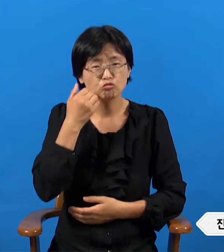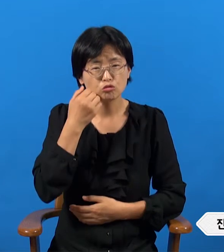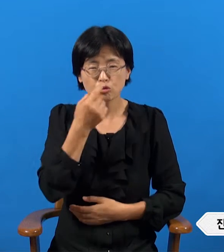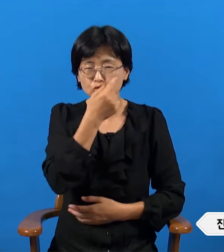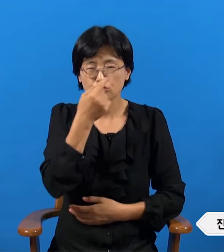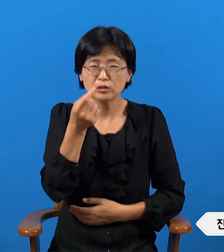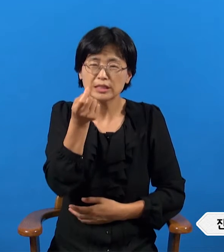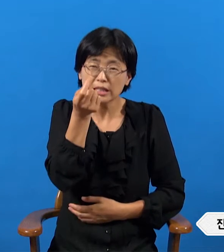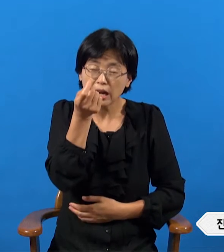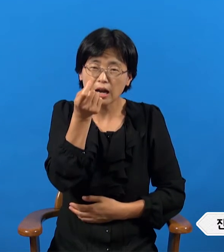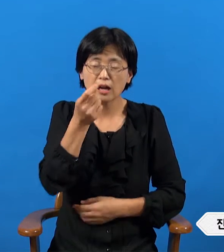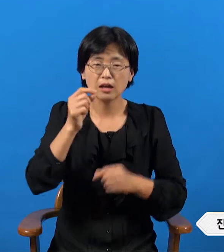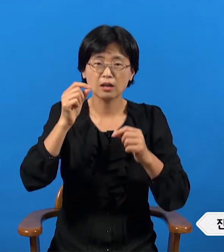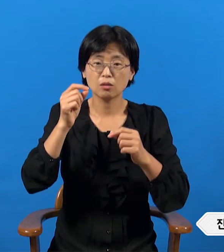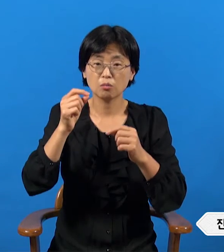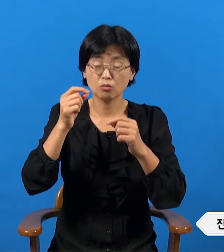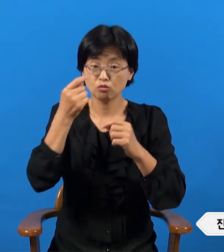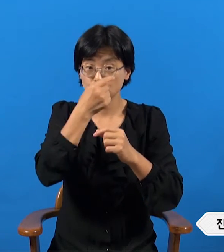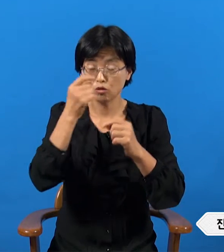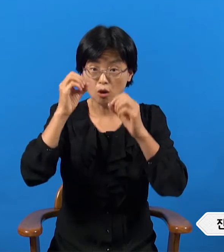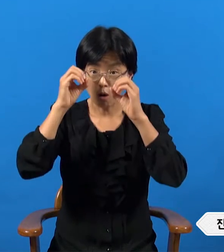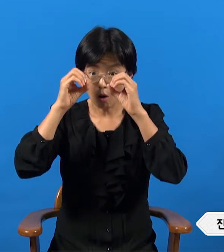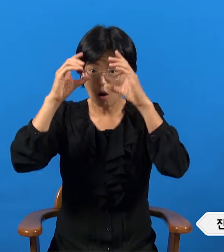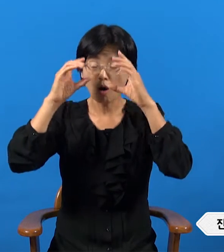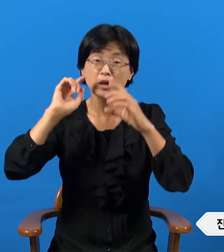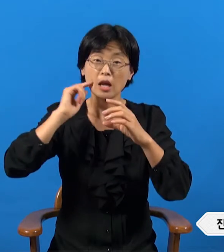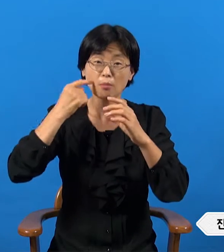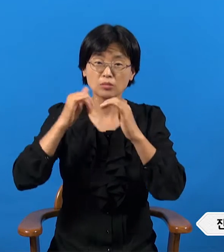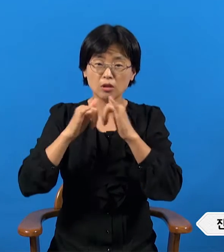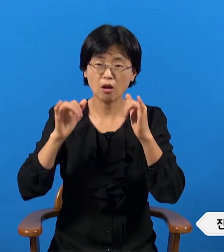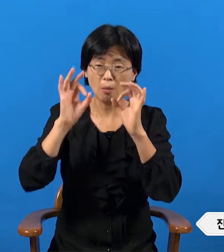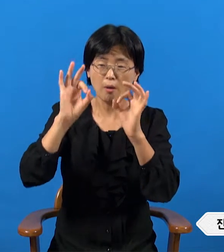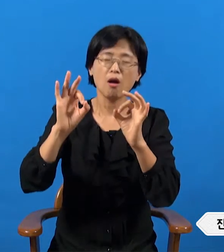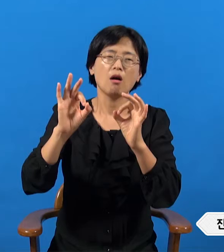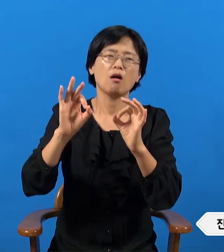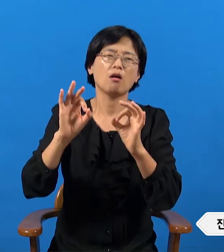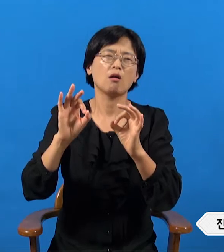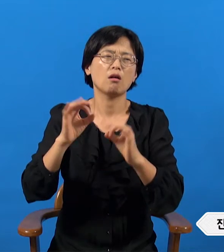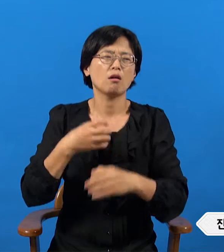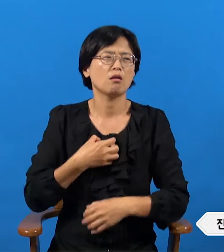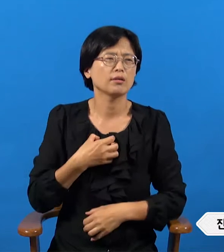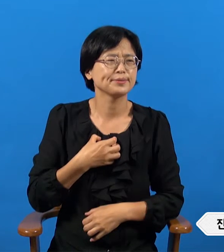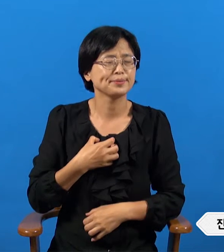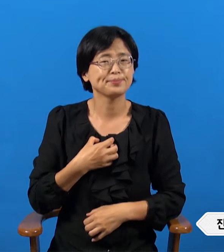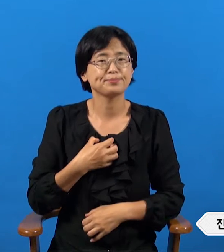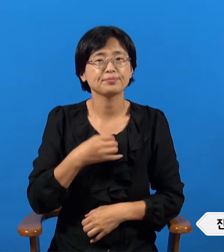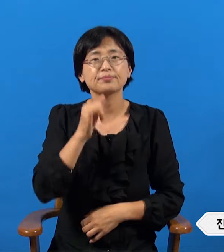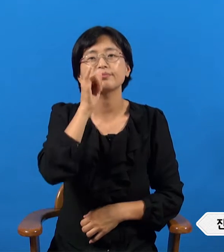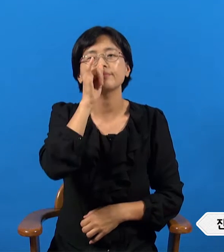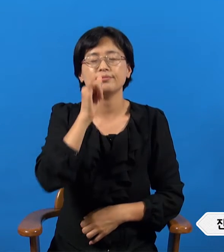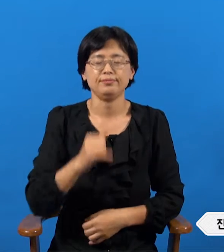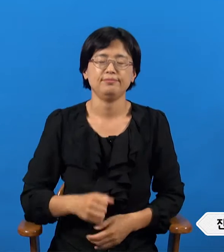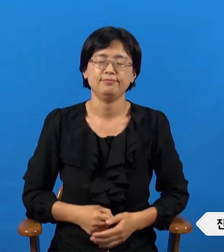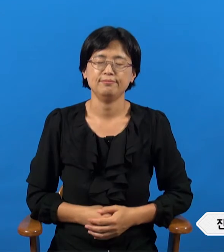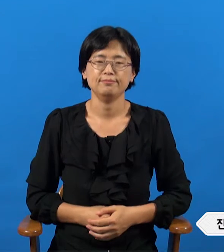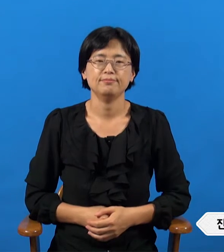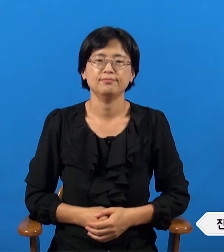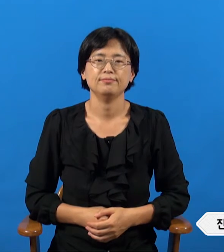내가 눈이 작은 것 때문에 눈만 큰 사람만 보면 견딜 수 없이 힘들어지는